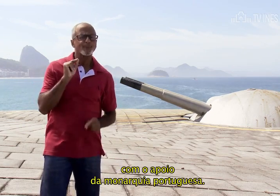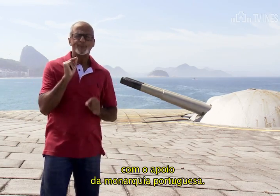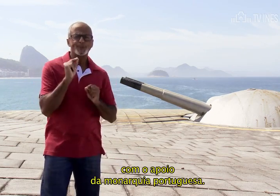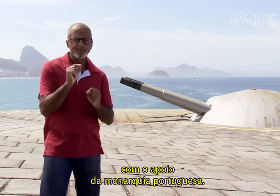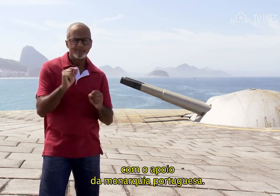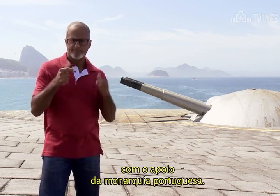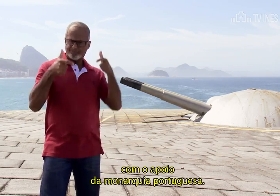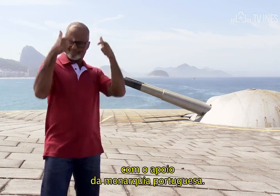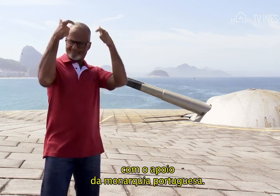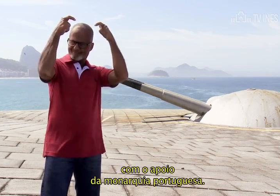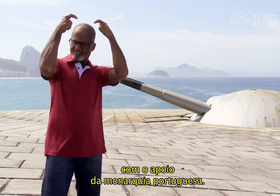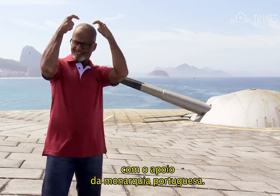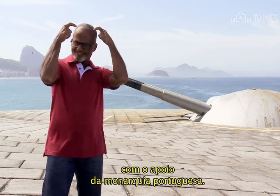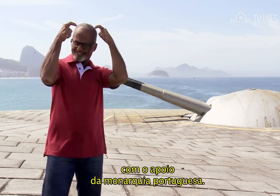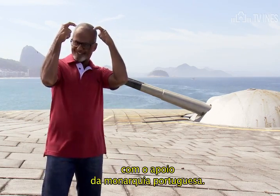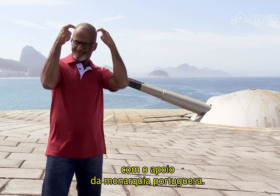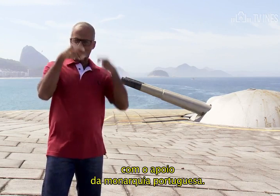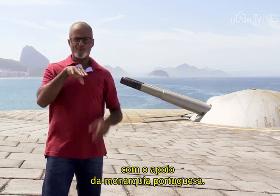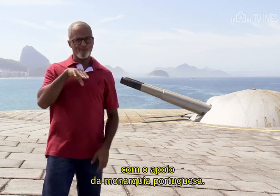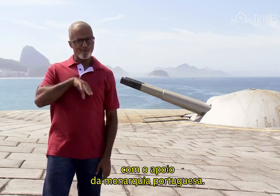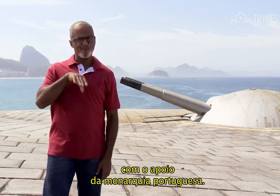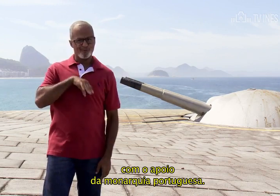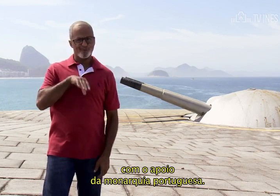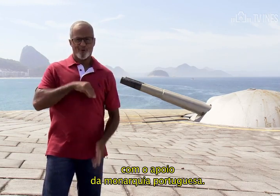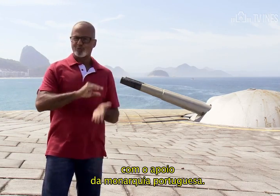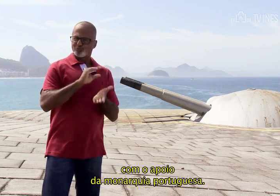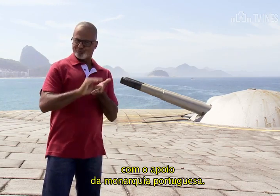com o apoio da monarquia portuguesa.